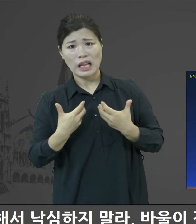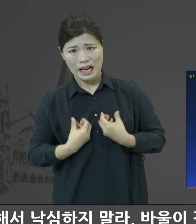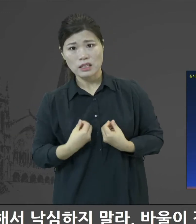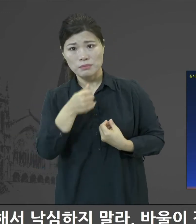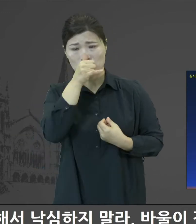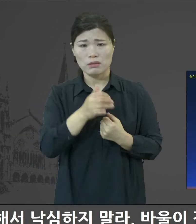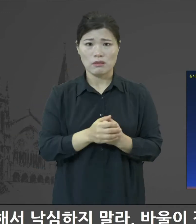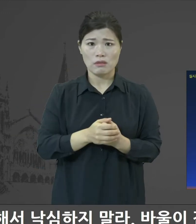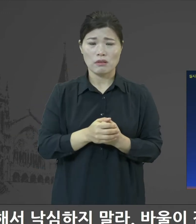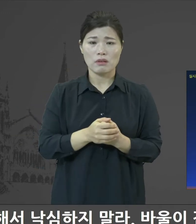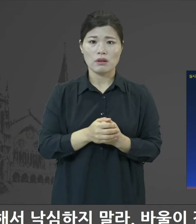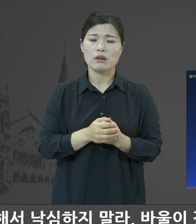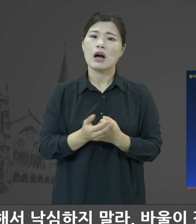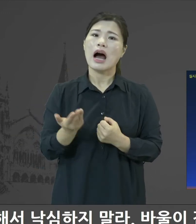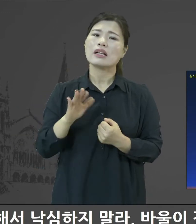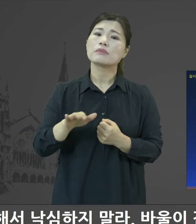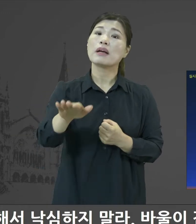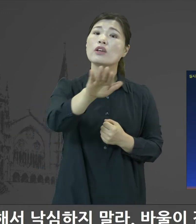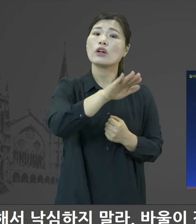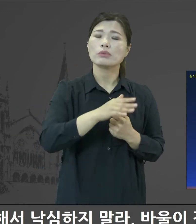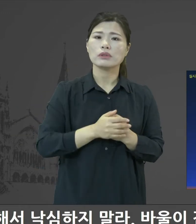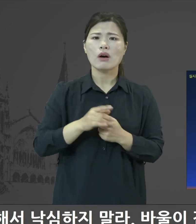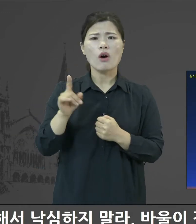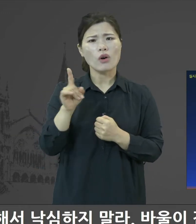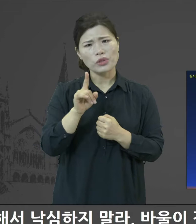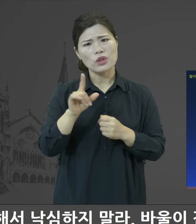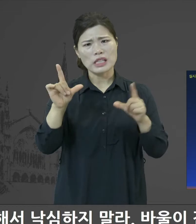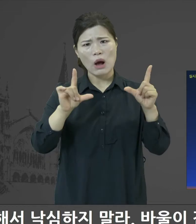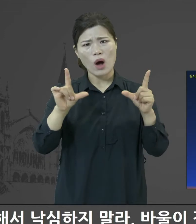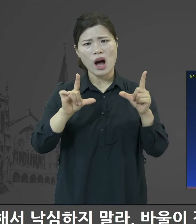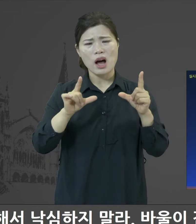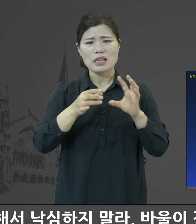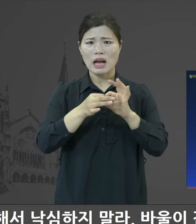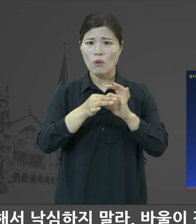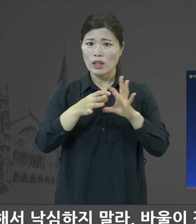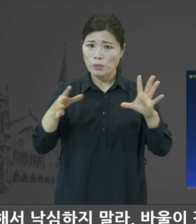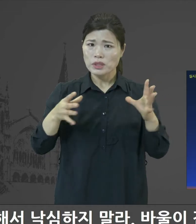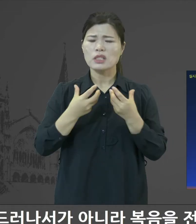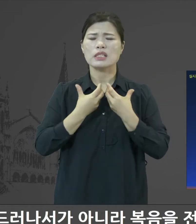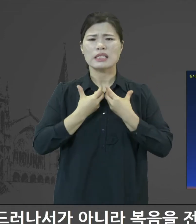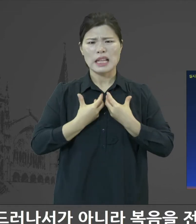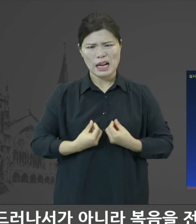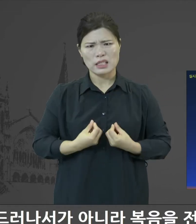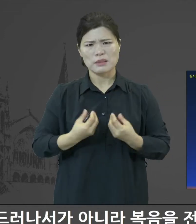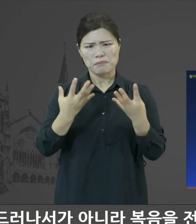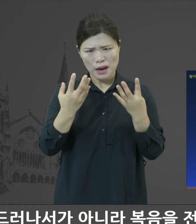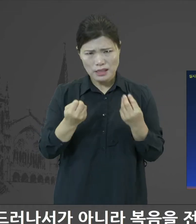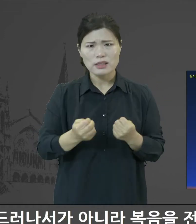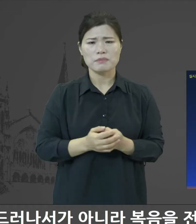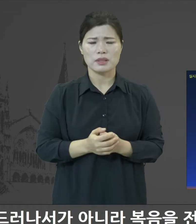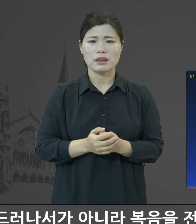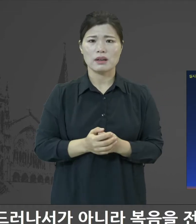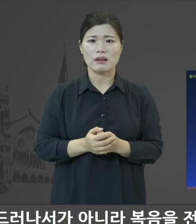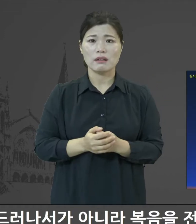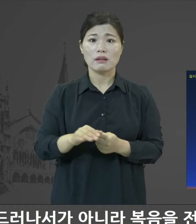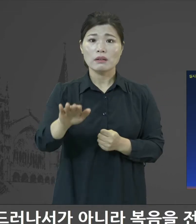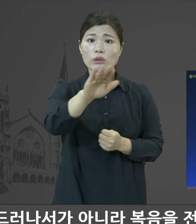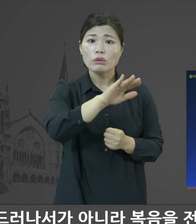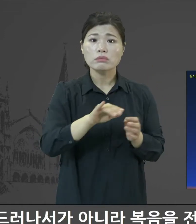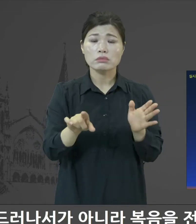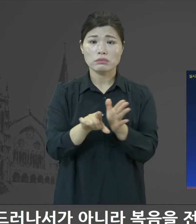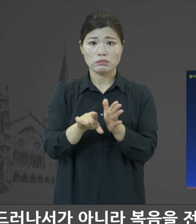이 시대에 어떤 경우이든 우리를 낙심시키는 일이 참 많이 있습니다. 그리고 우리